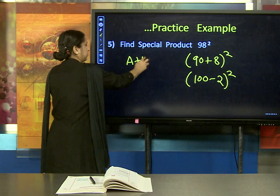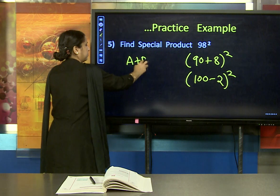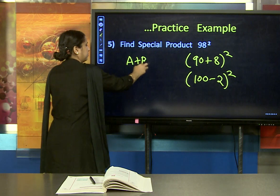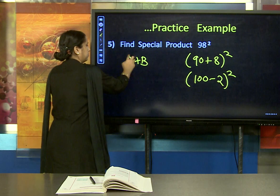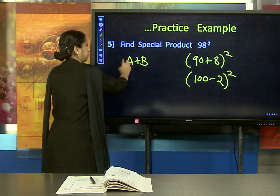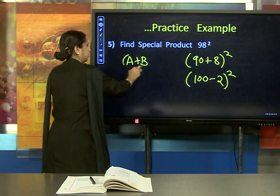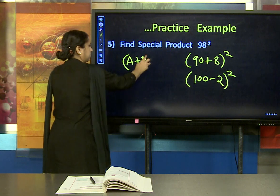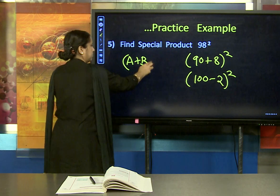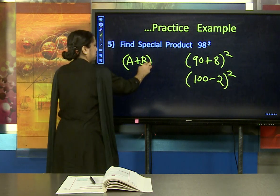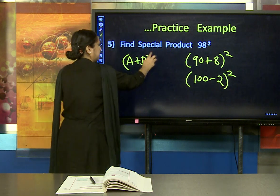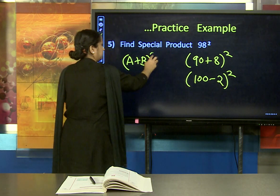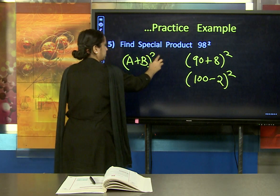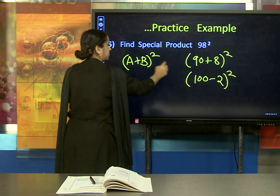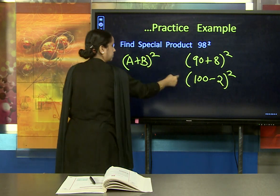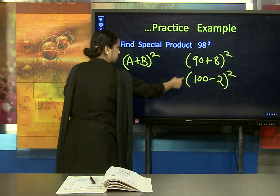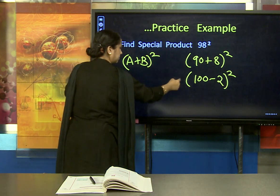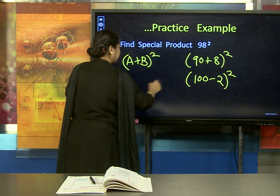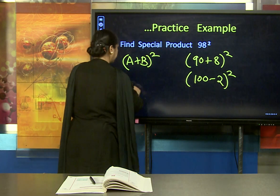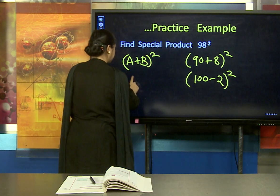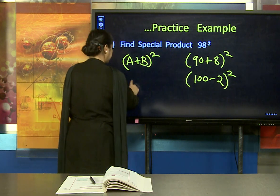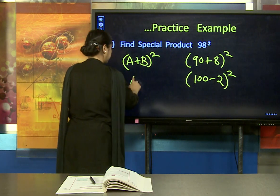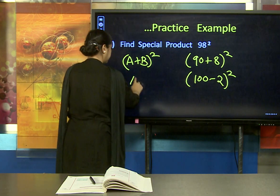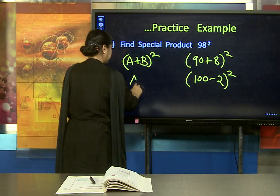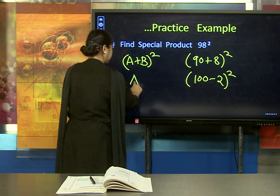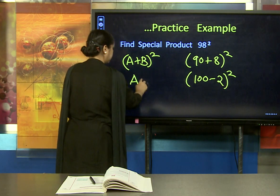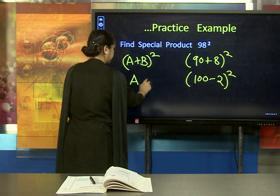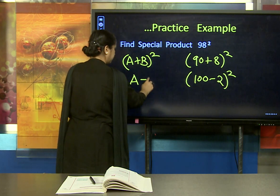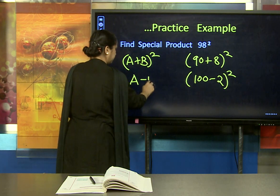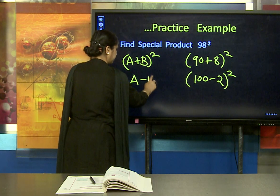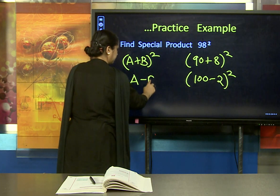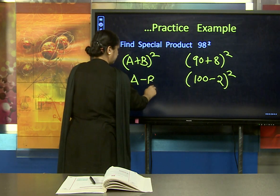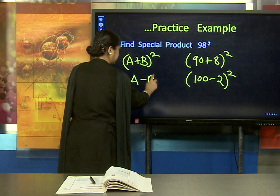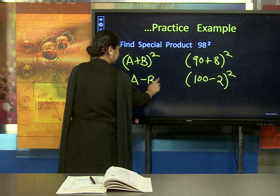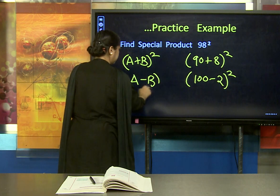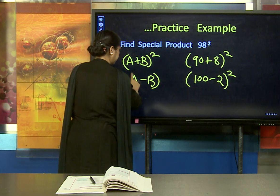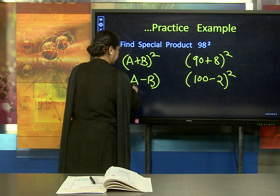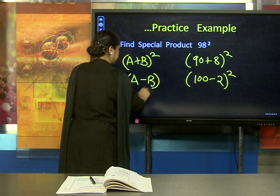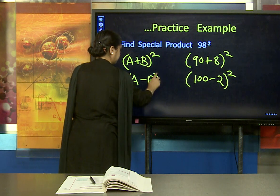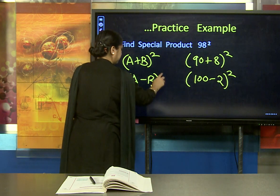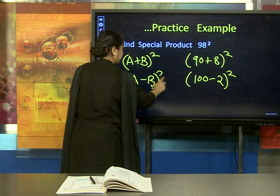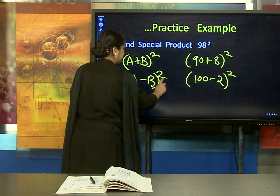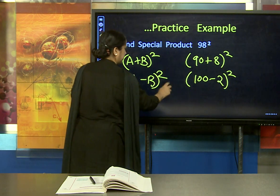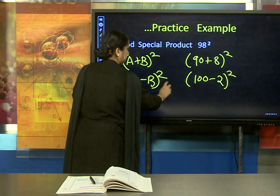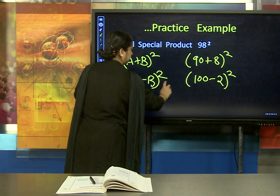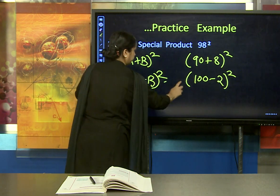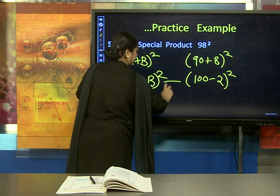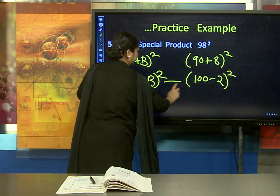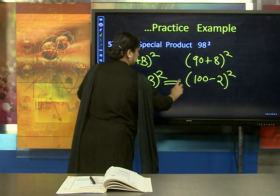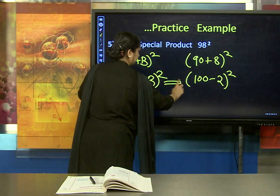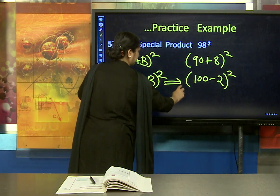इसमें हम a जमा बी की घात 2 का फार्मूला लगाएंगे और इसमें a घटा b की घात 2 का फार्मूला लगाएंगे। तो इसीलिए